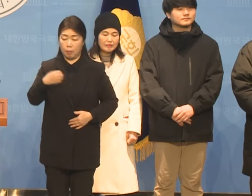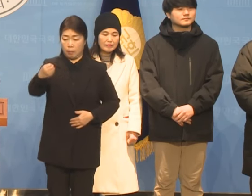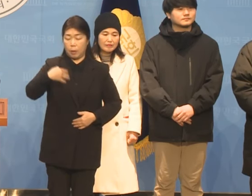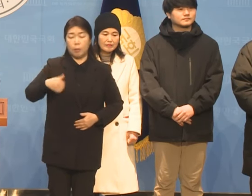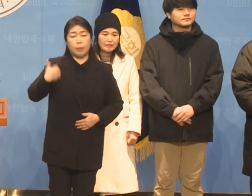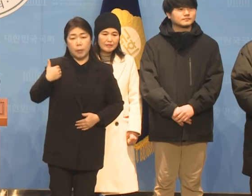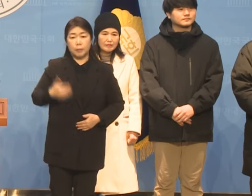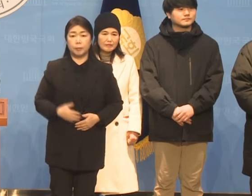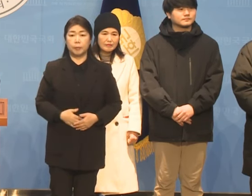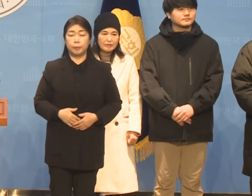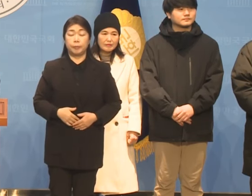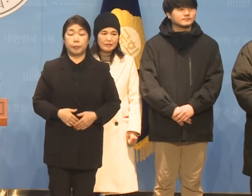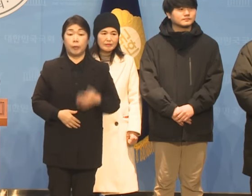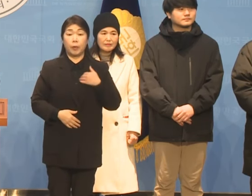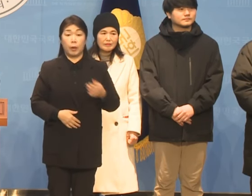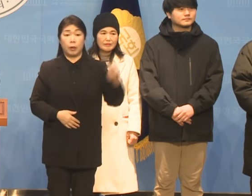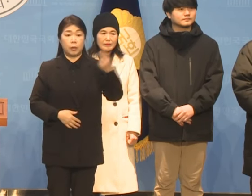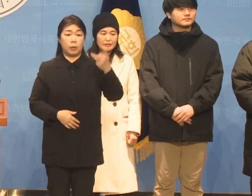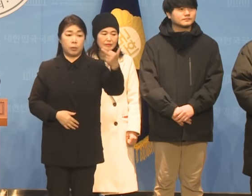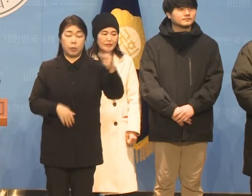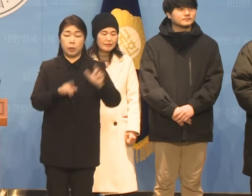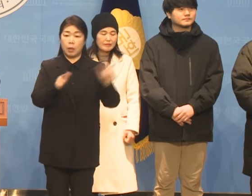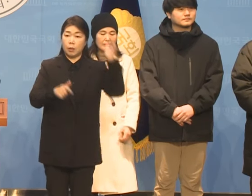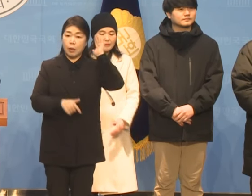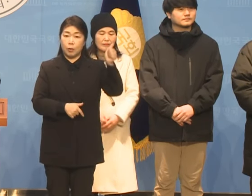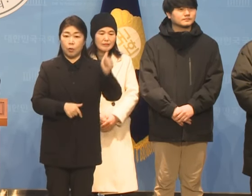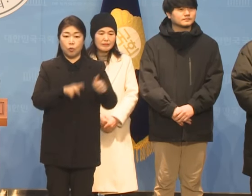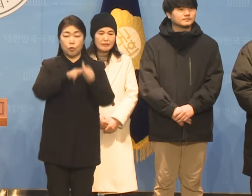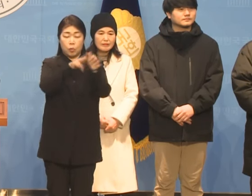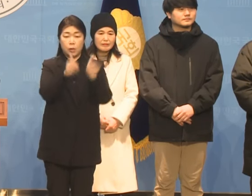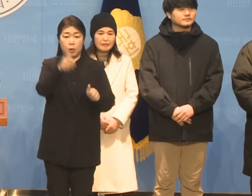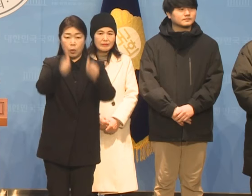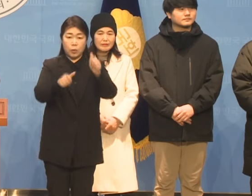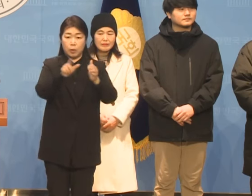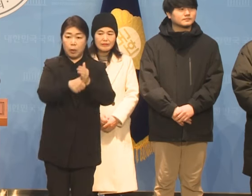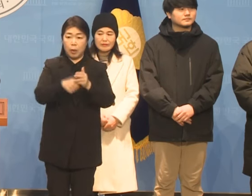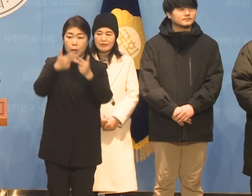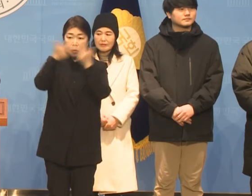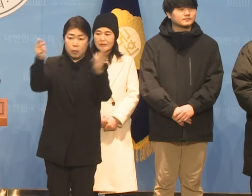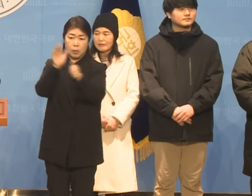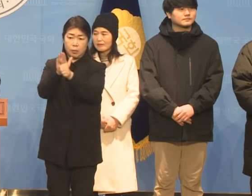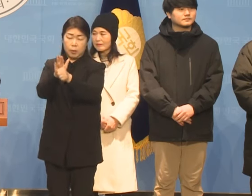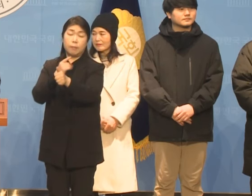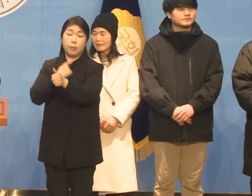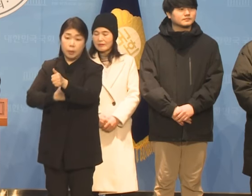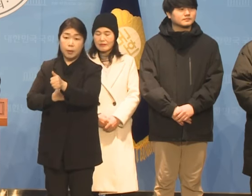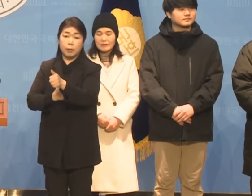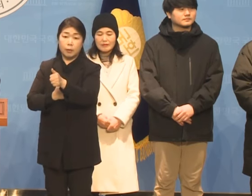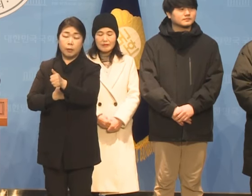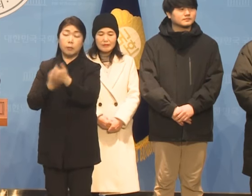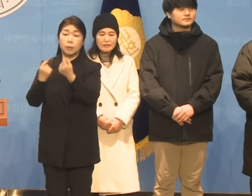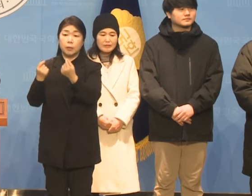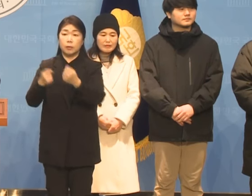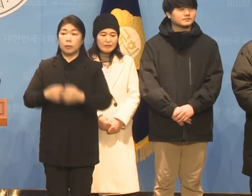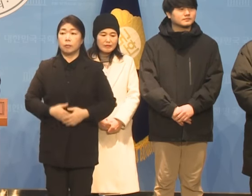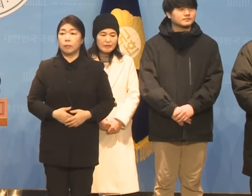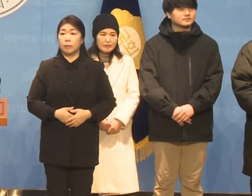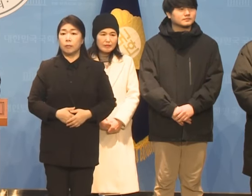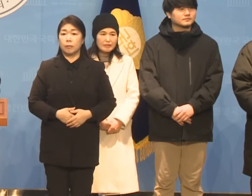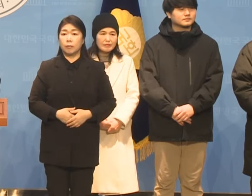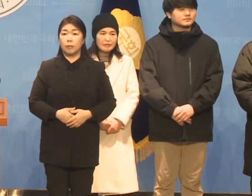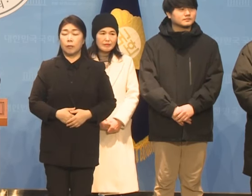저는 2017년 대선 후보 경선 때부터 이재명 대표를 지지해왔습니다. 억강구약